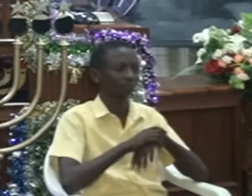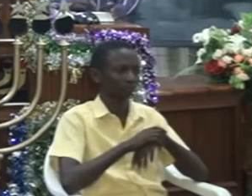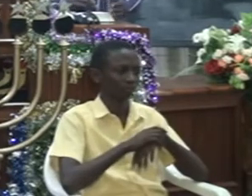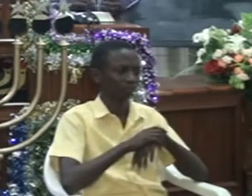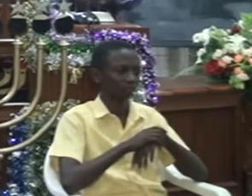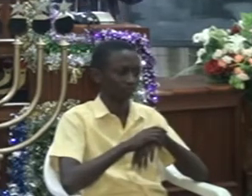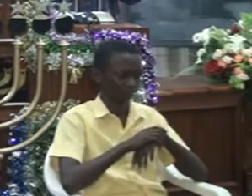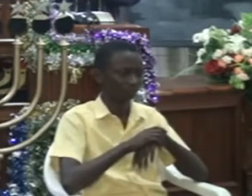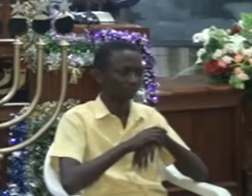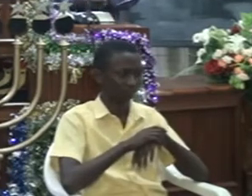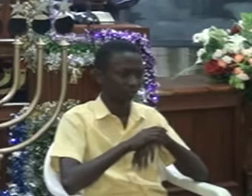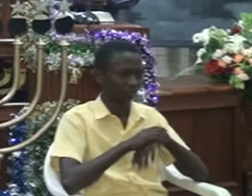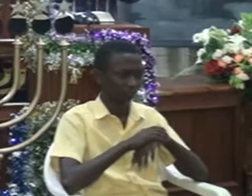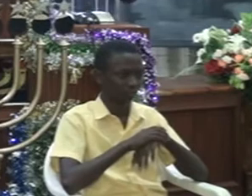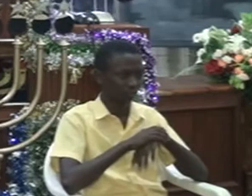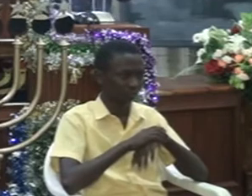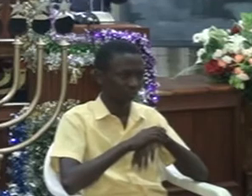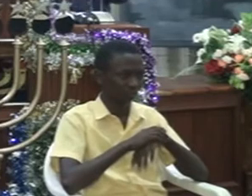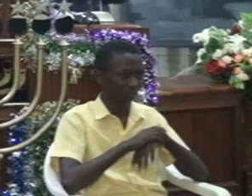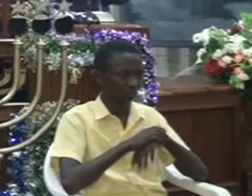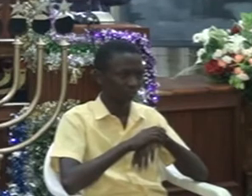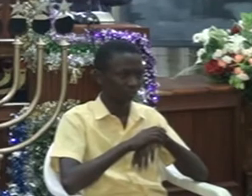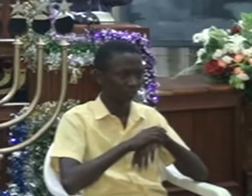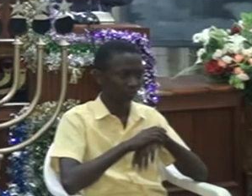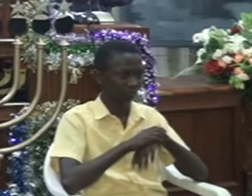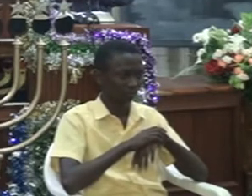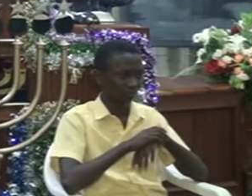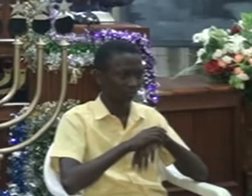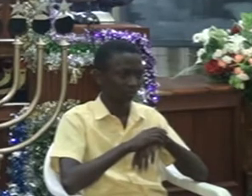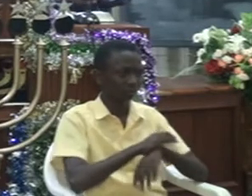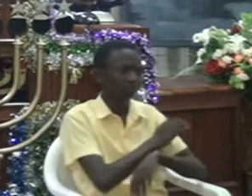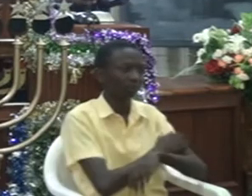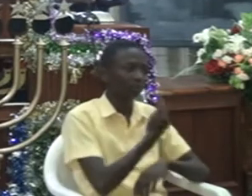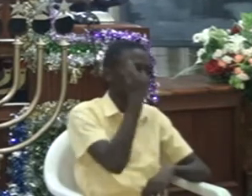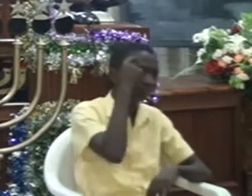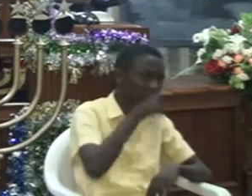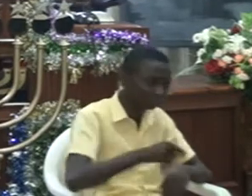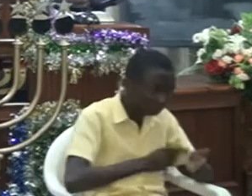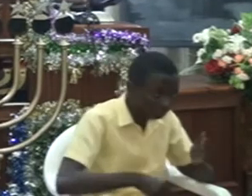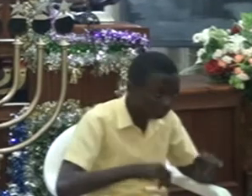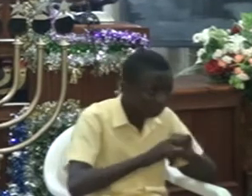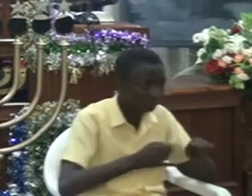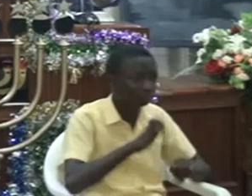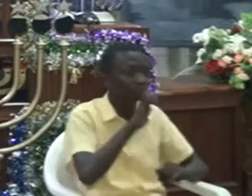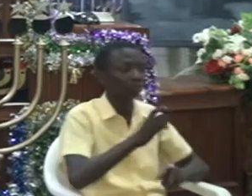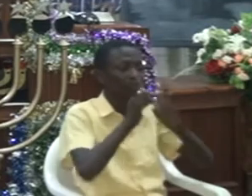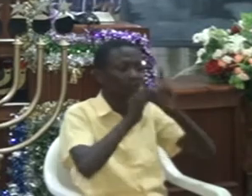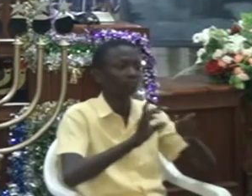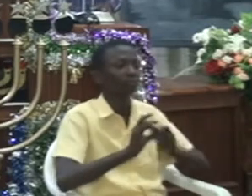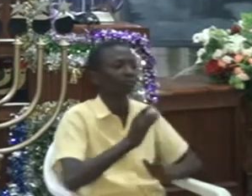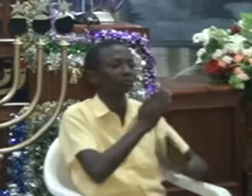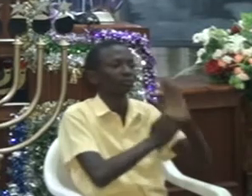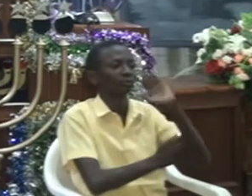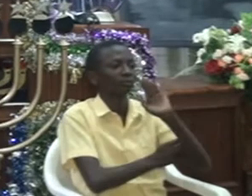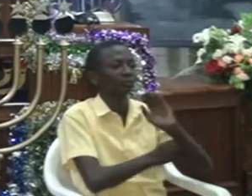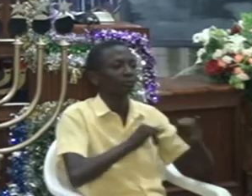matendo asiwe mtu atakaye jisifu. Et pourquoi? Na ni jua nini? Si c'est le don de Dieu. Kama ni zawadi ya